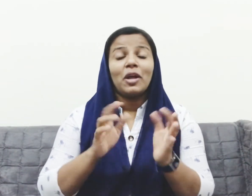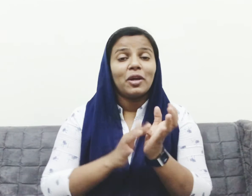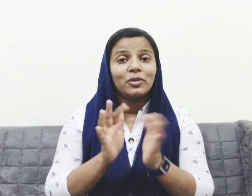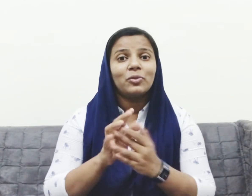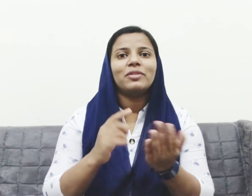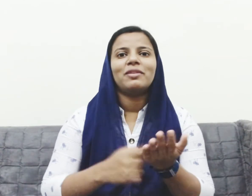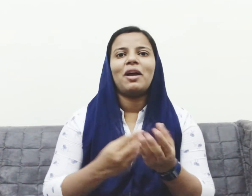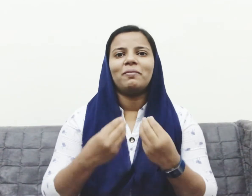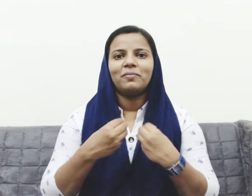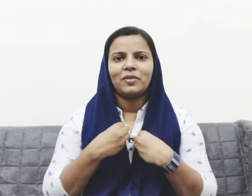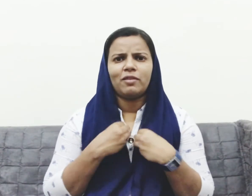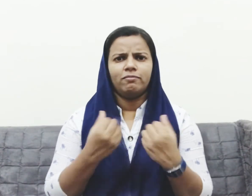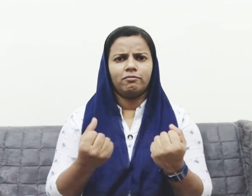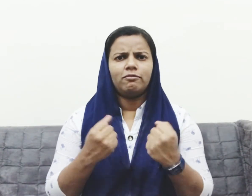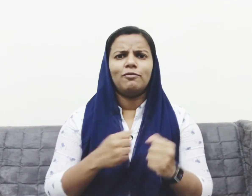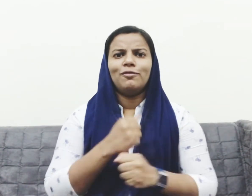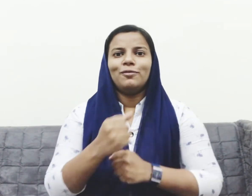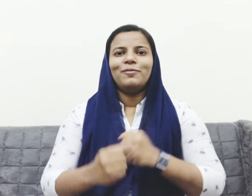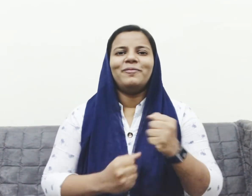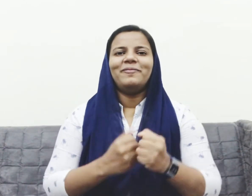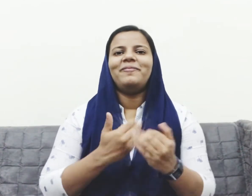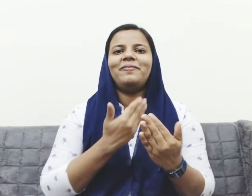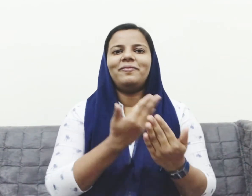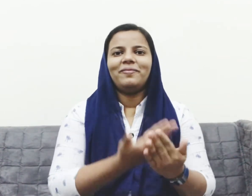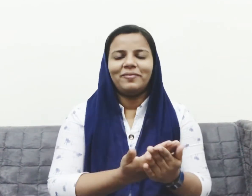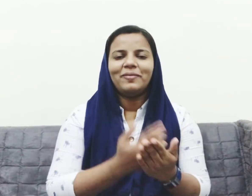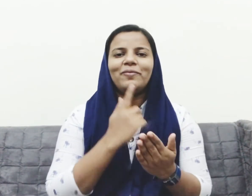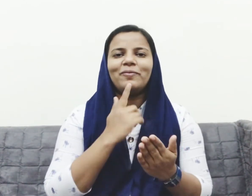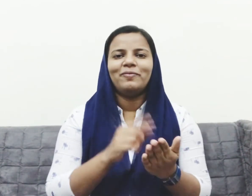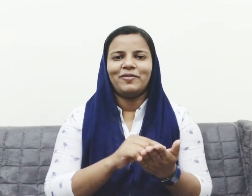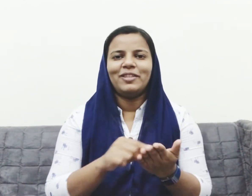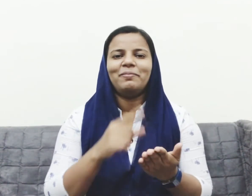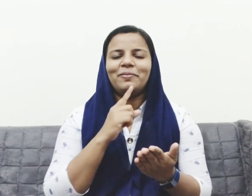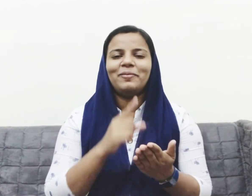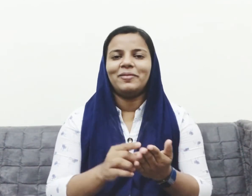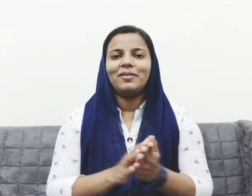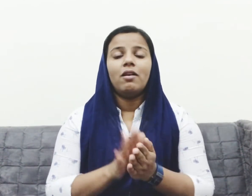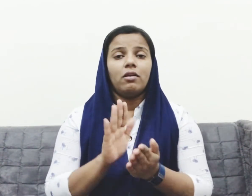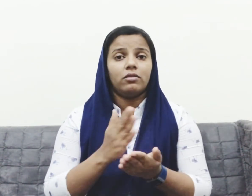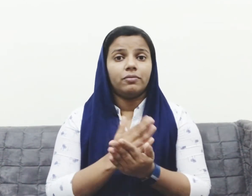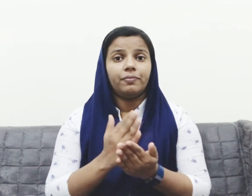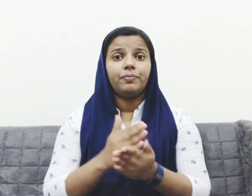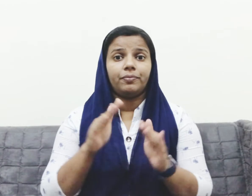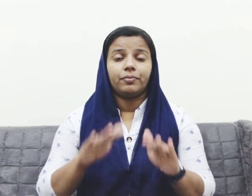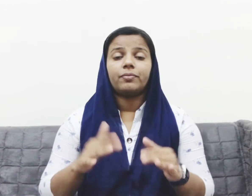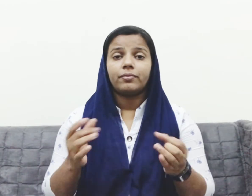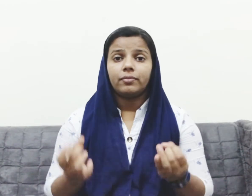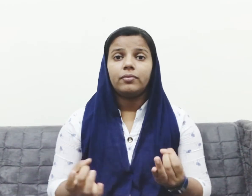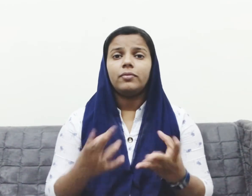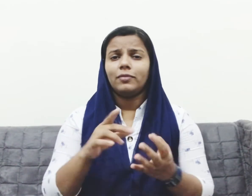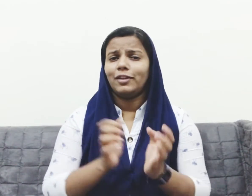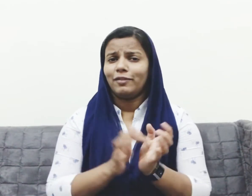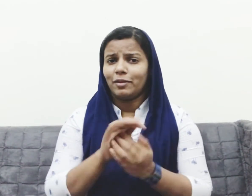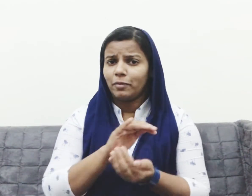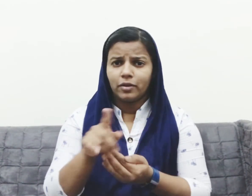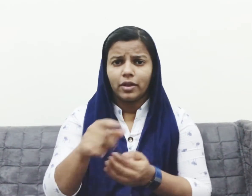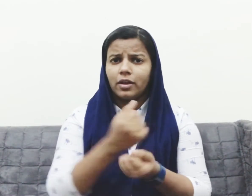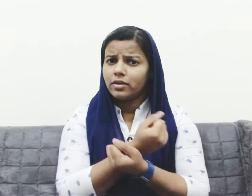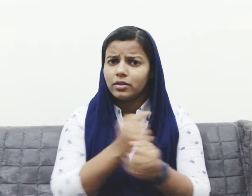നാം ധൈര്യത്തോടെ കർത്താവിൻ്റെ അടുക്കിലേക്ക് ഓടിച്ചെല്ലുവാനാണ് പറഞ്ഞിരിക്കുന്നത്. ഹല്ലേലൂയ. അതുകൊണ്ട് ഇന്ന് പ്രഭാതത്തിൽ ദൈവമക്കളെ രക്ഷിക്കപ്പെട്ടവരാണോ